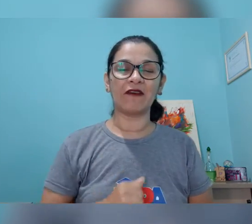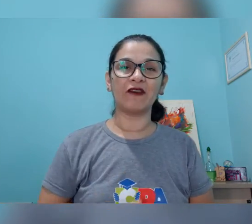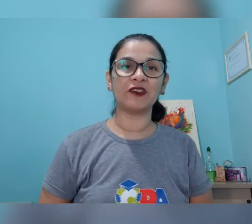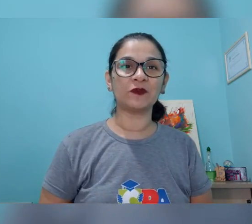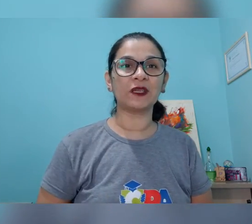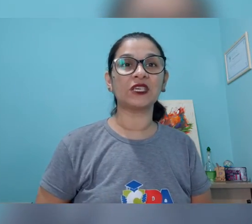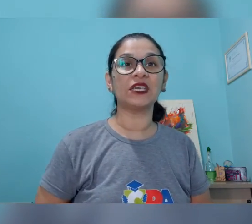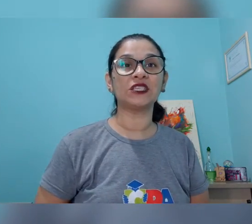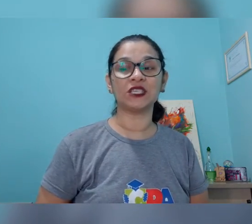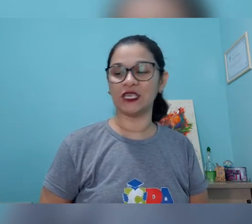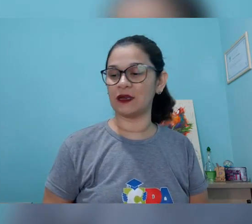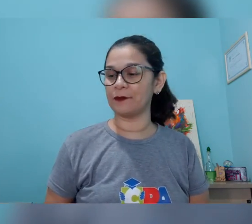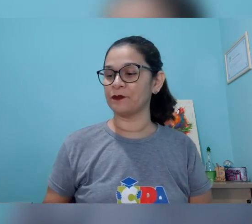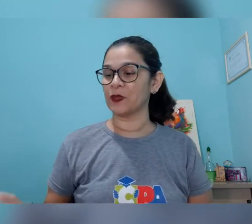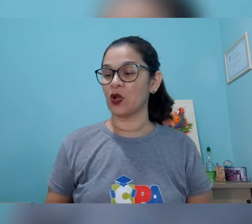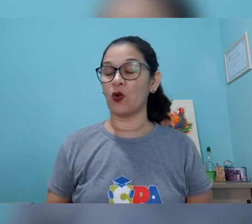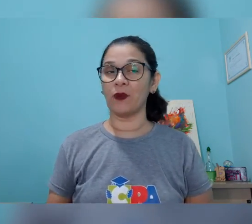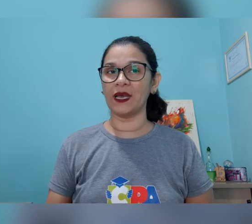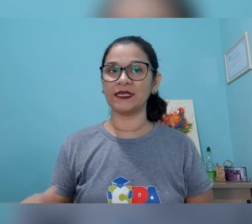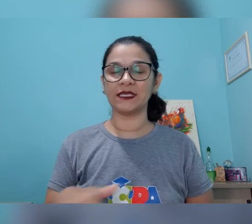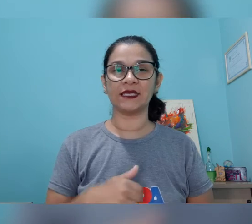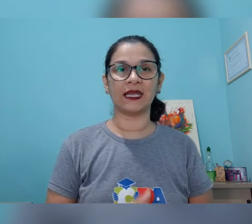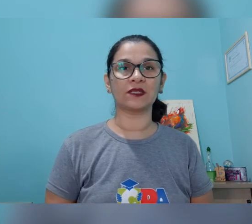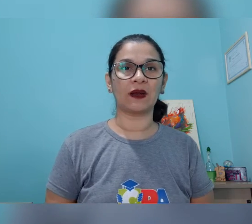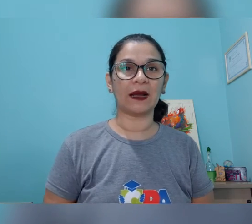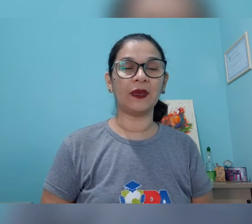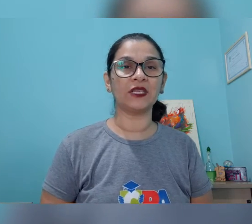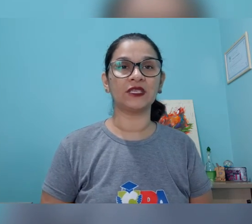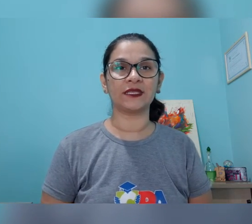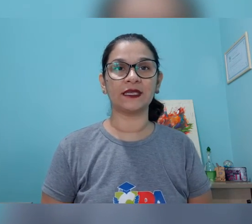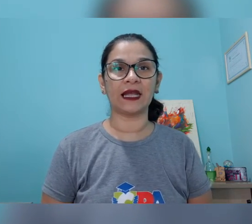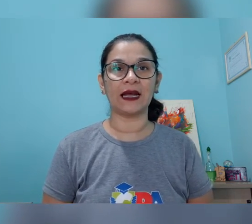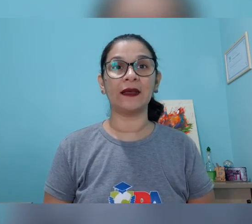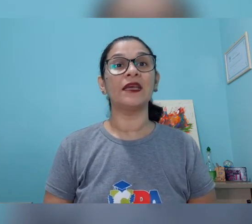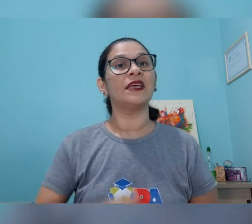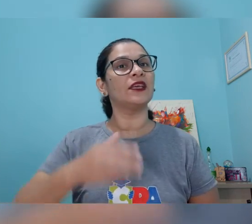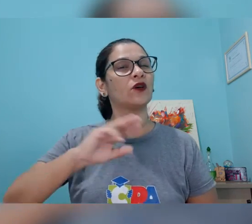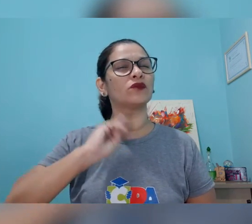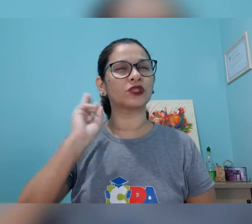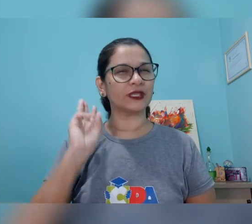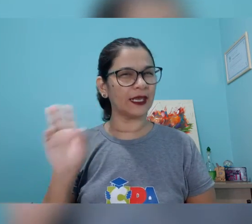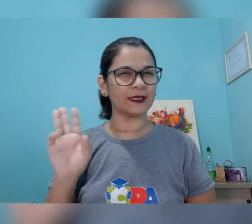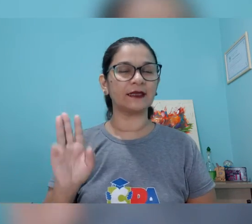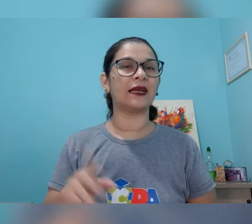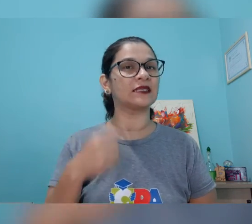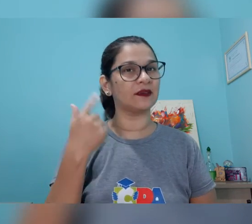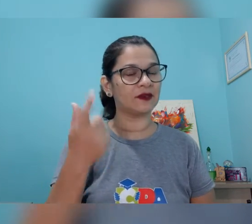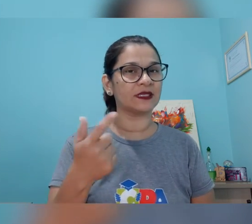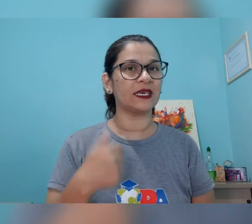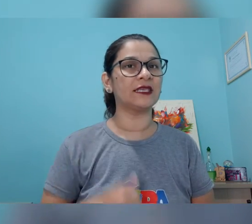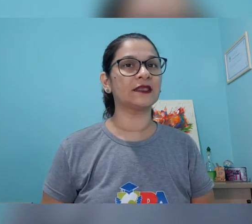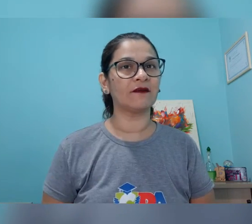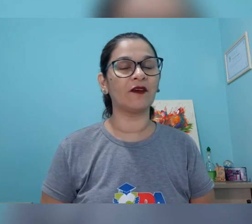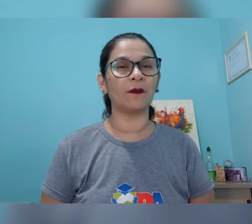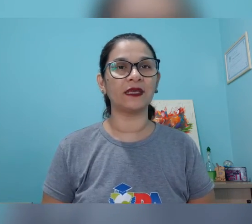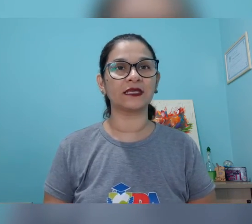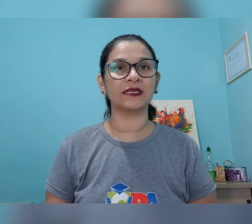Grava o vídeo para tia Ritinha com esses sinais que eu acabei de ensinar e com os três sinais que vocês vão